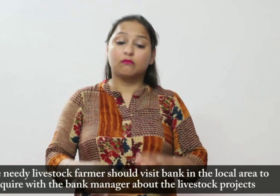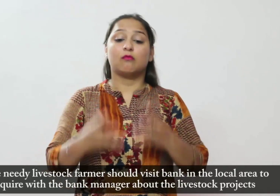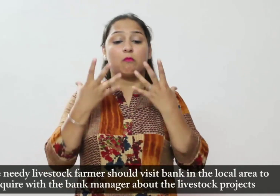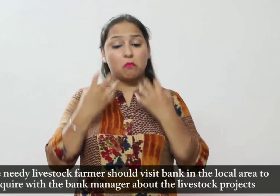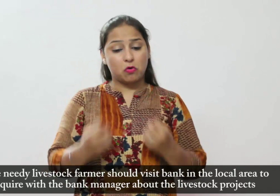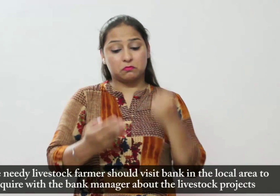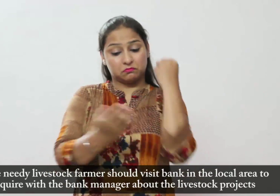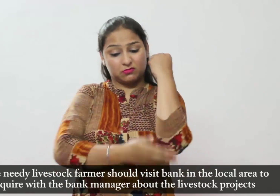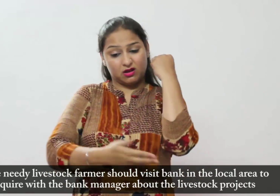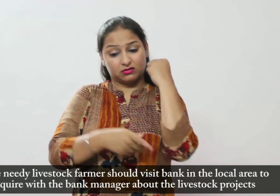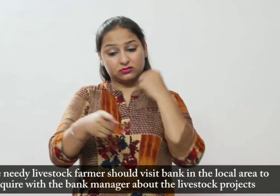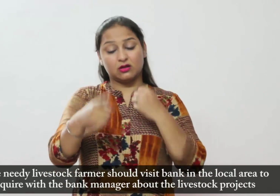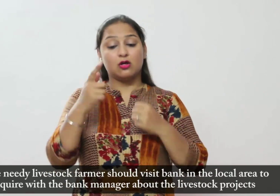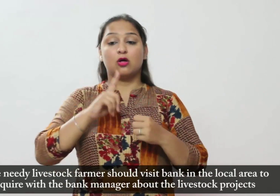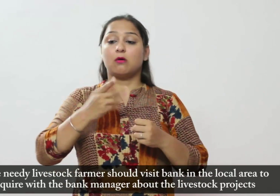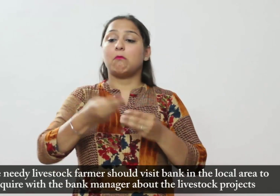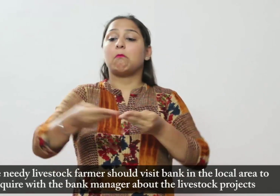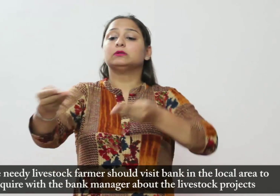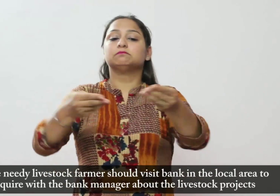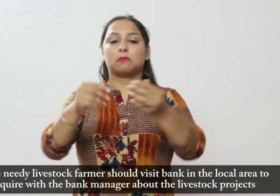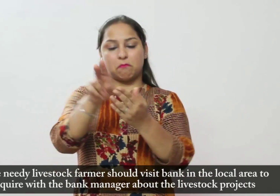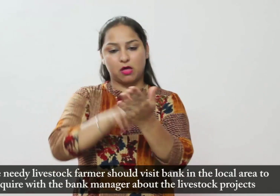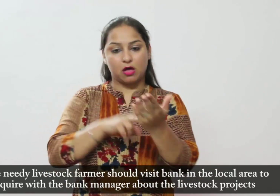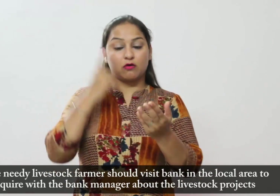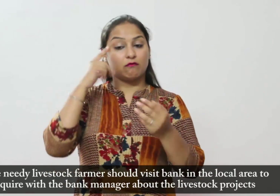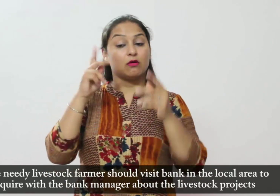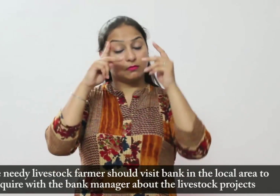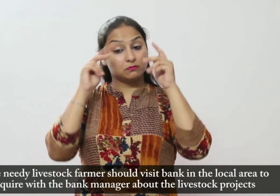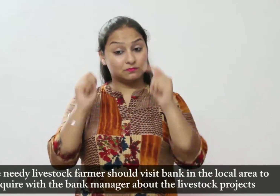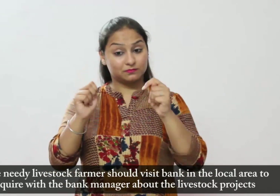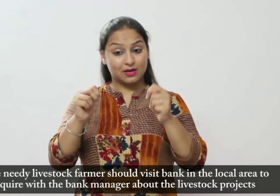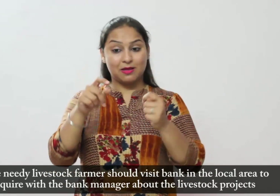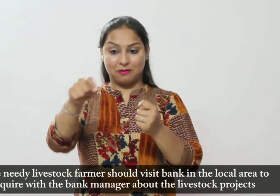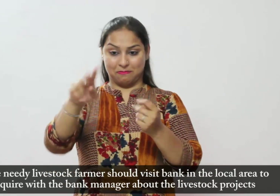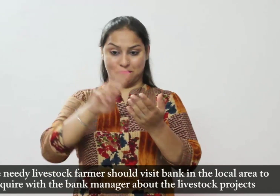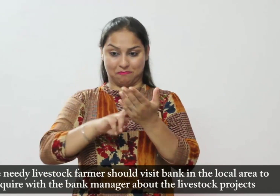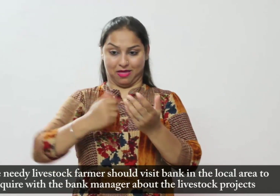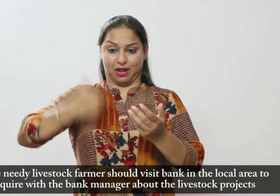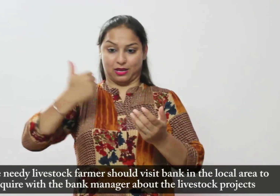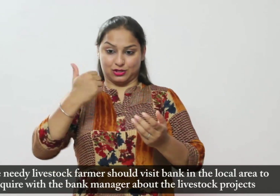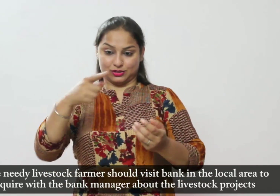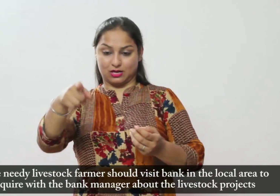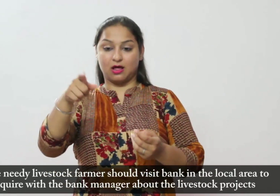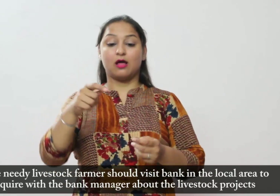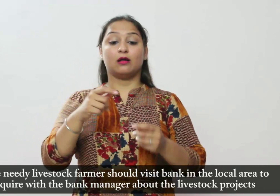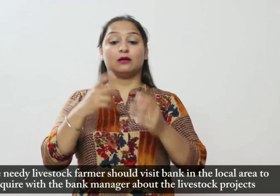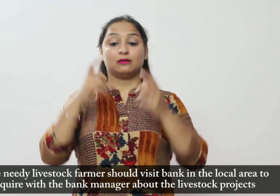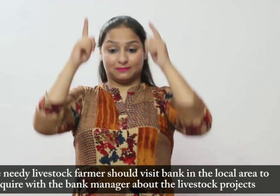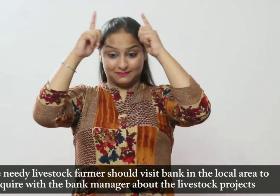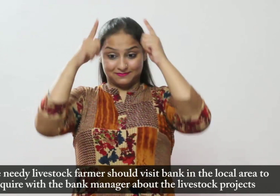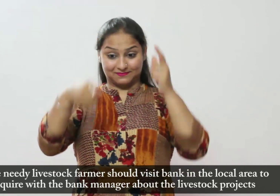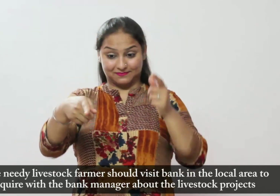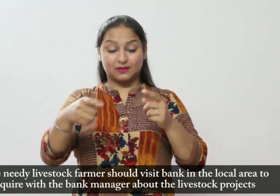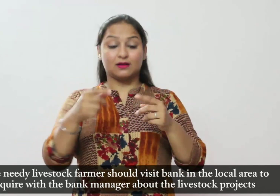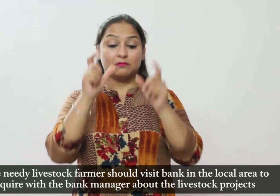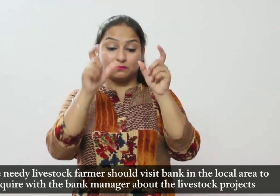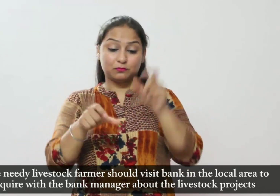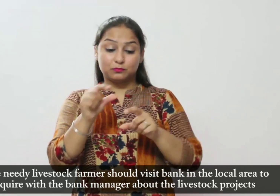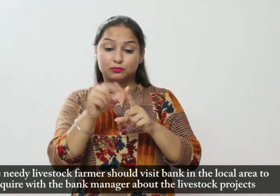जरूरतमंद पशुधन किसान को स्थानीय क्षेत्र में बैंक जाकर पशुपालकों से पशुधन परियोजनाओं के बारे में